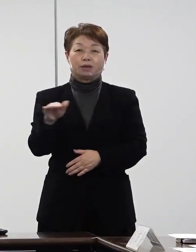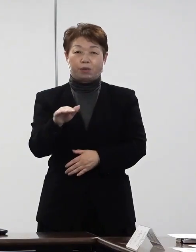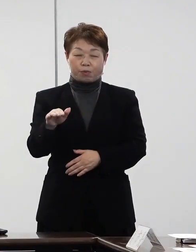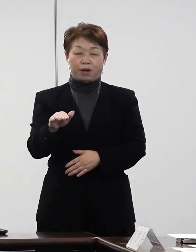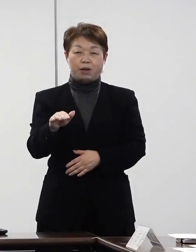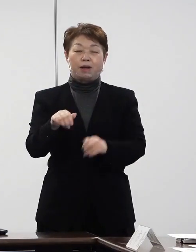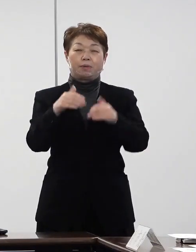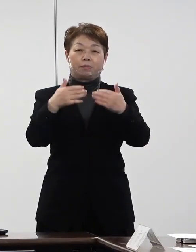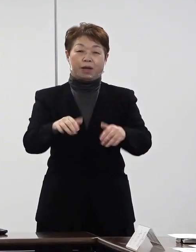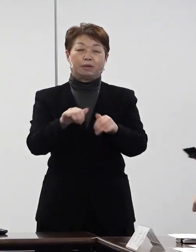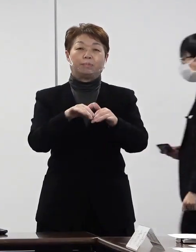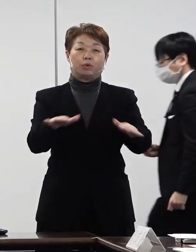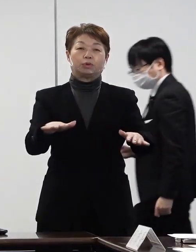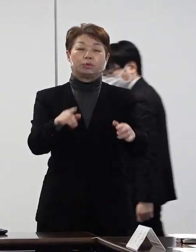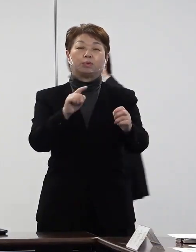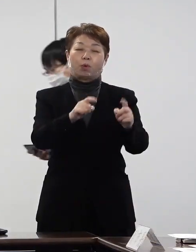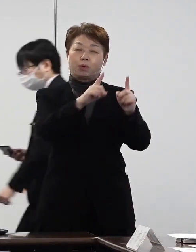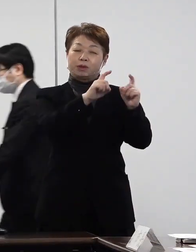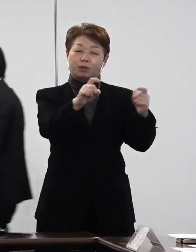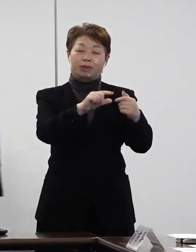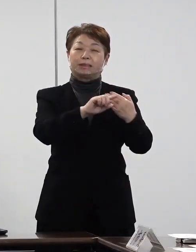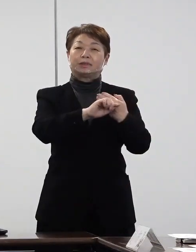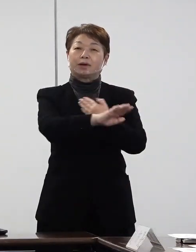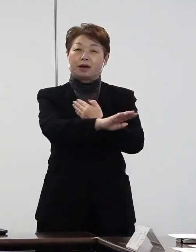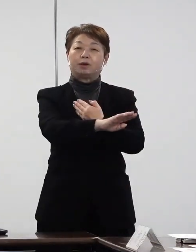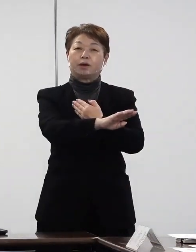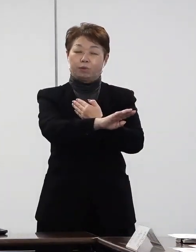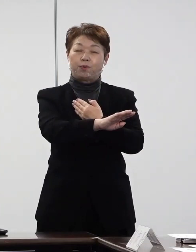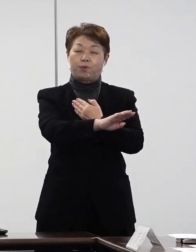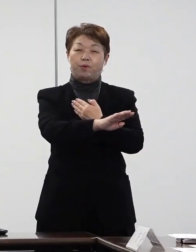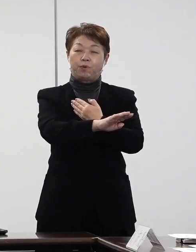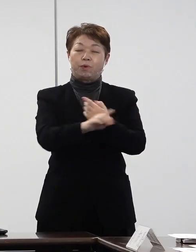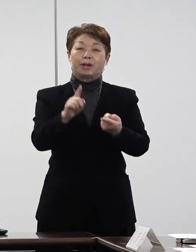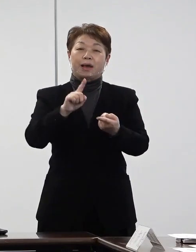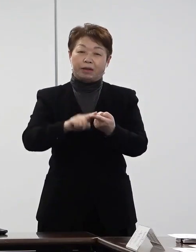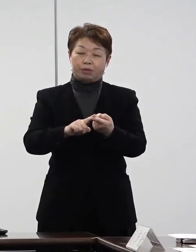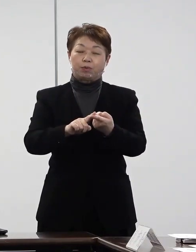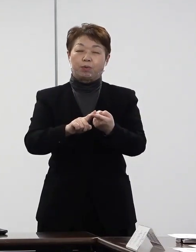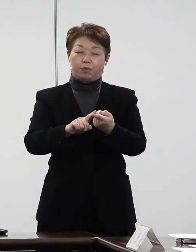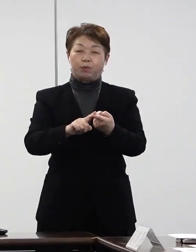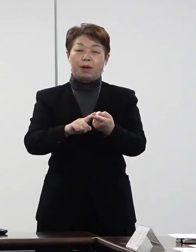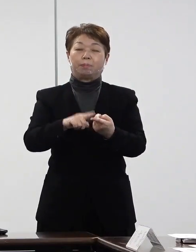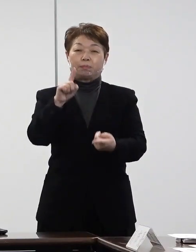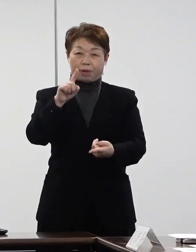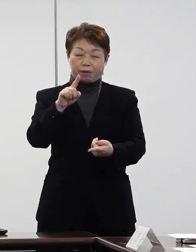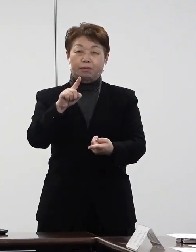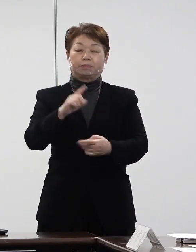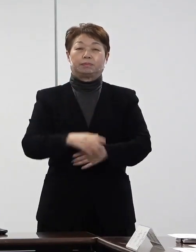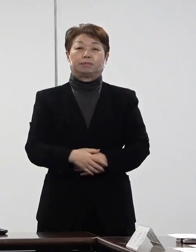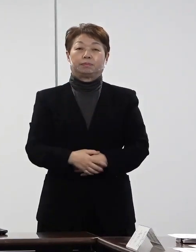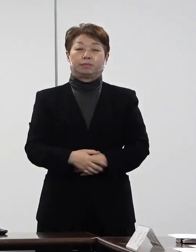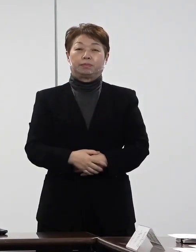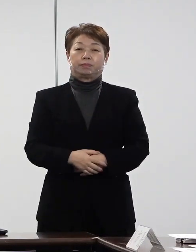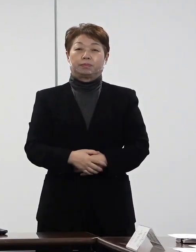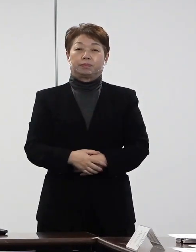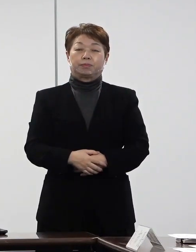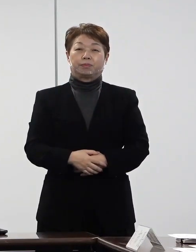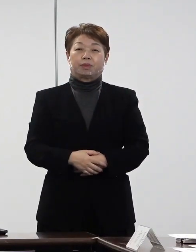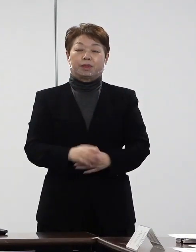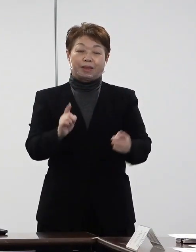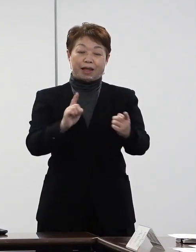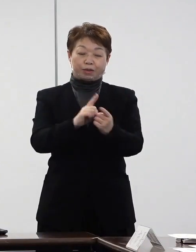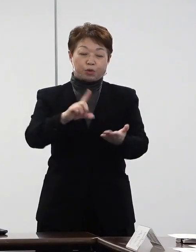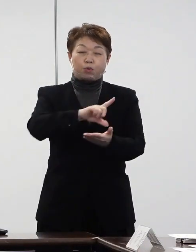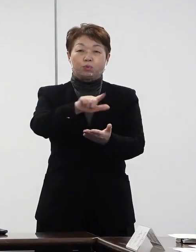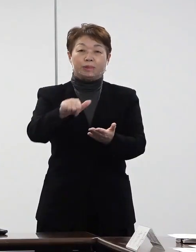等重点措置の弘前市以外への拡大を見送ることとされたことを踏まえ、すでに対象区域